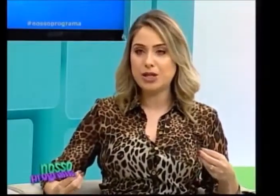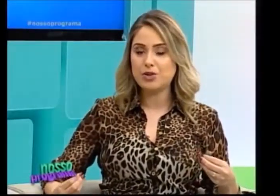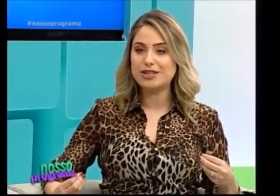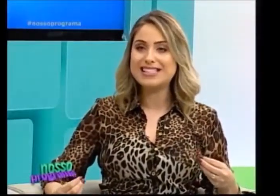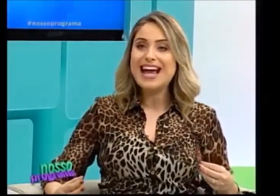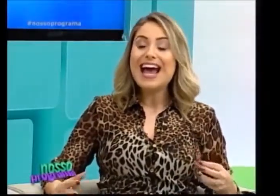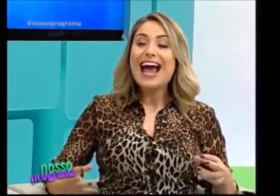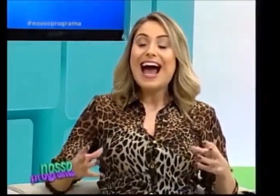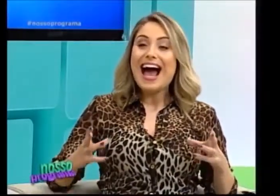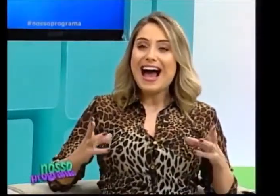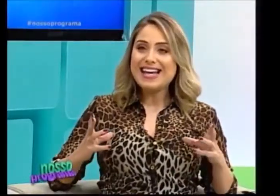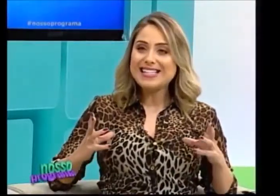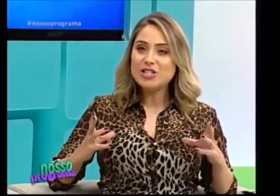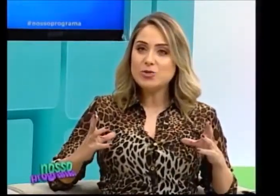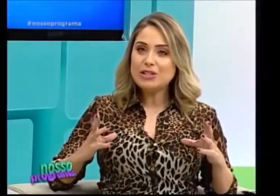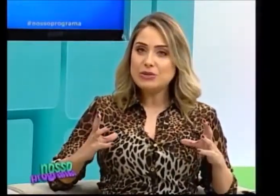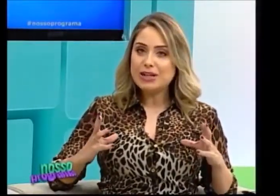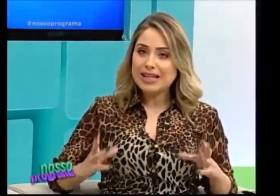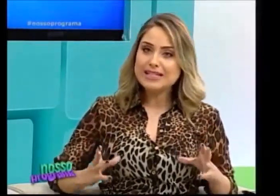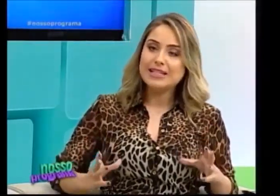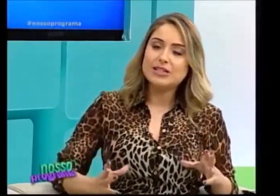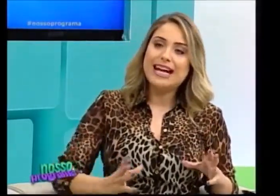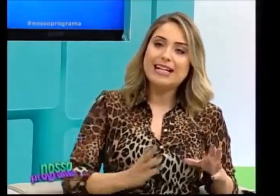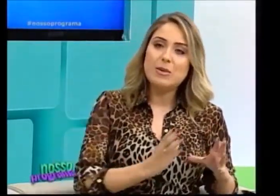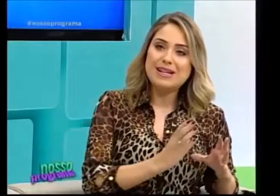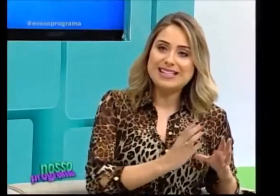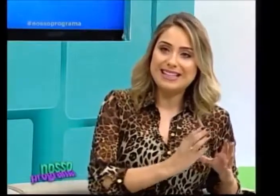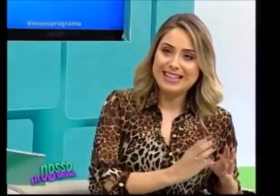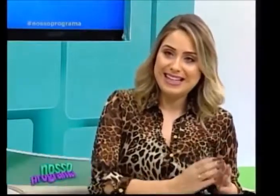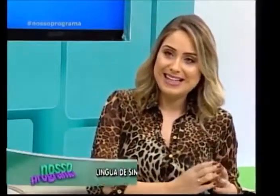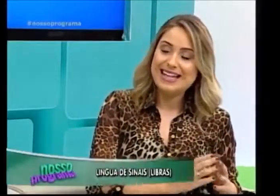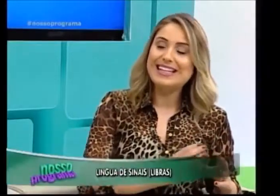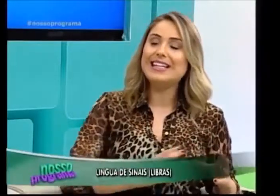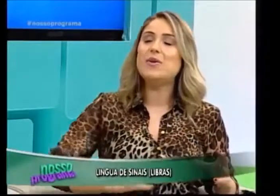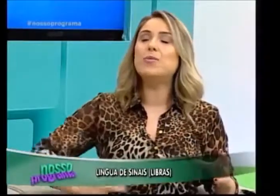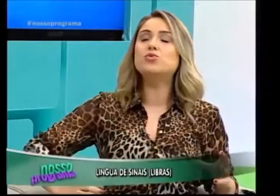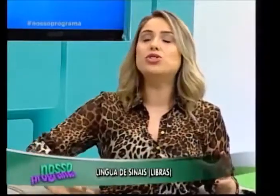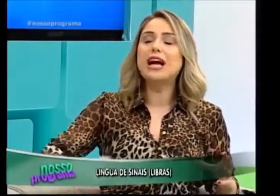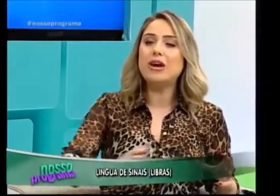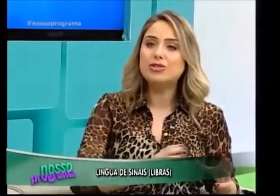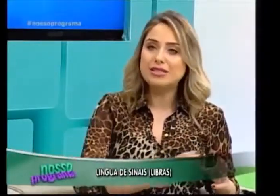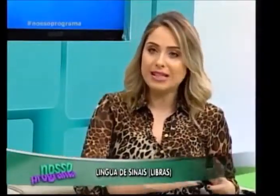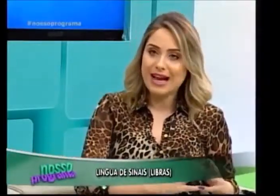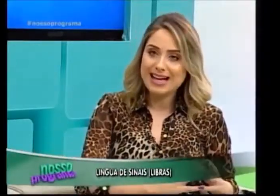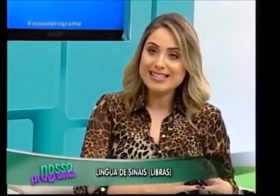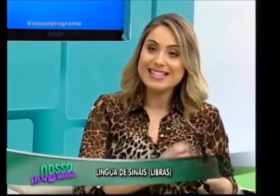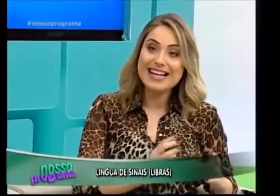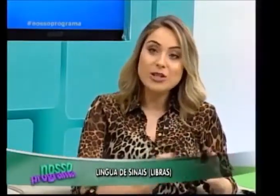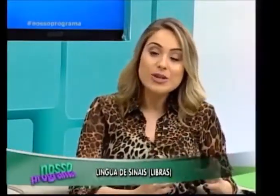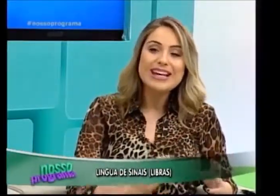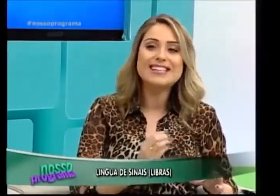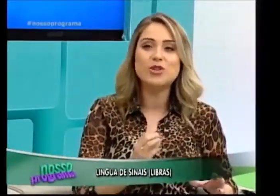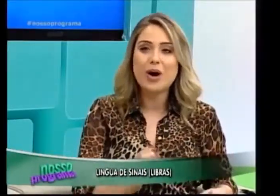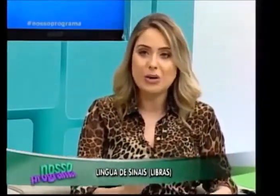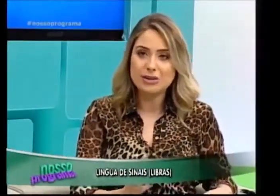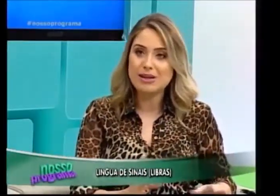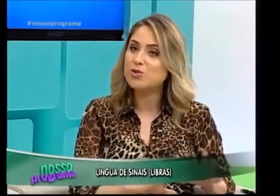nós. Existe uma diferença da língua brasileira, língua mundial de sinais e aquilo que é estadual também? Isso é